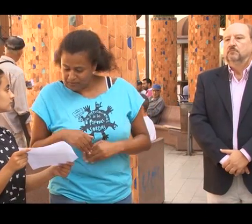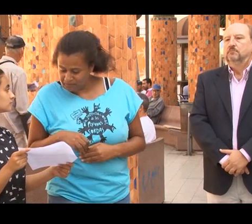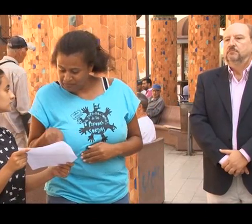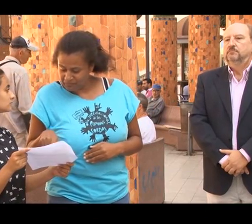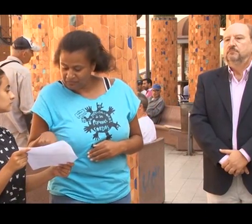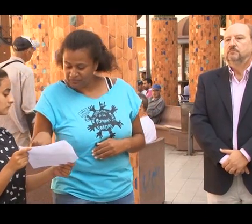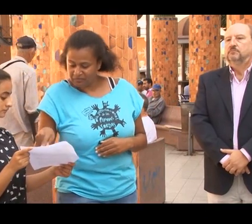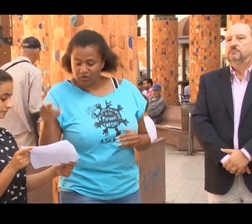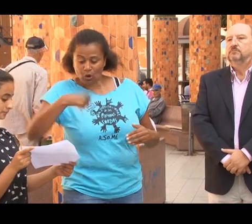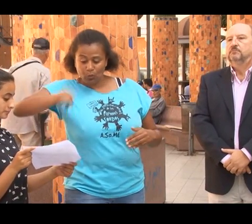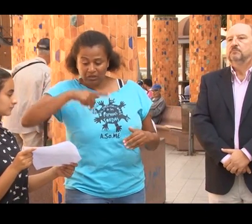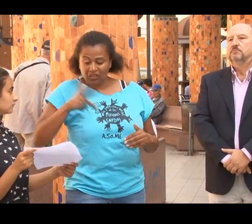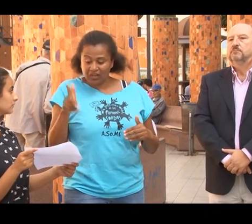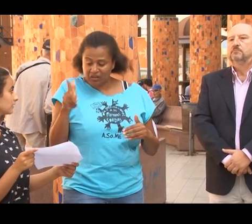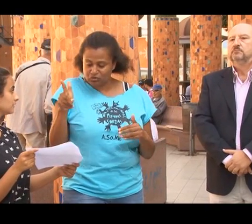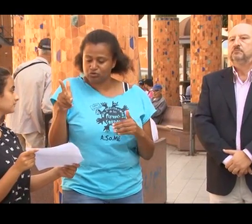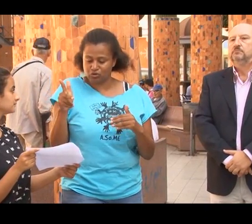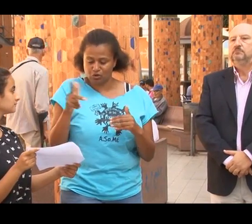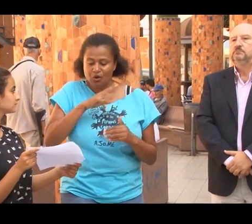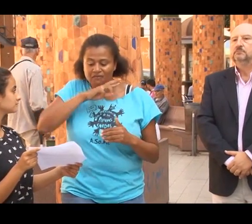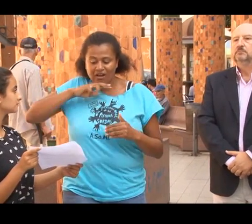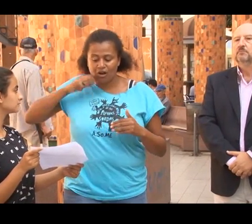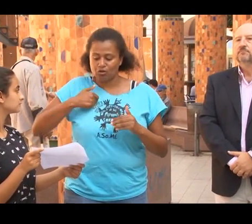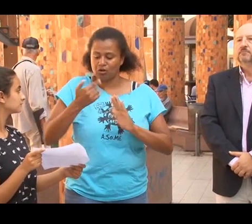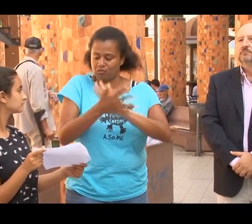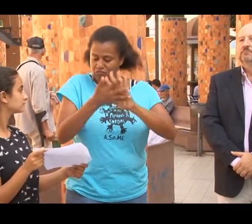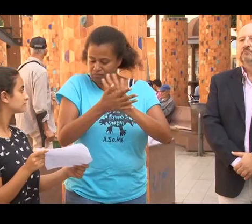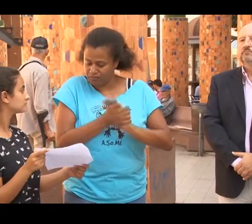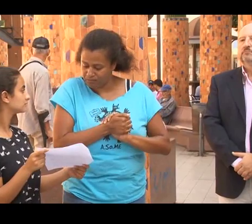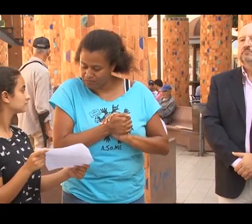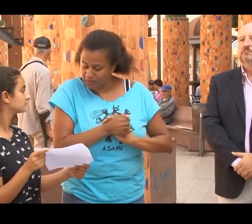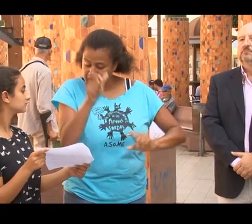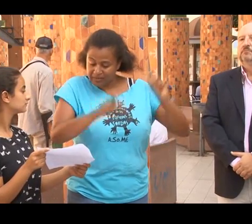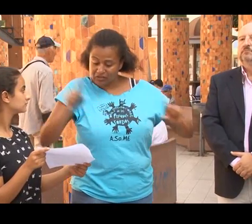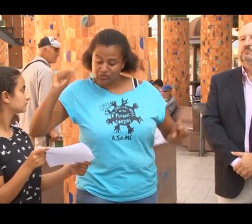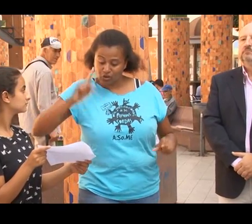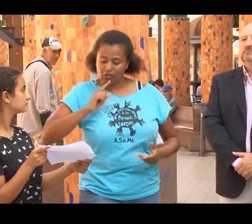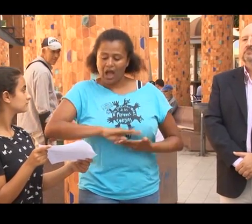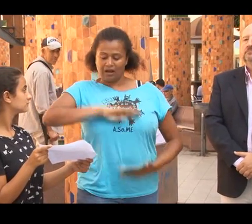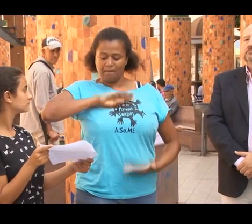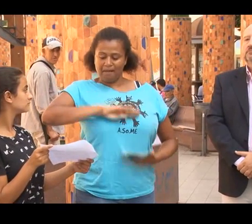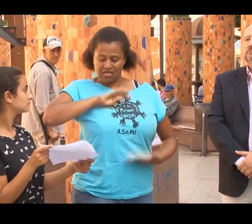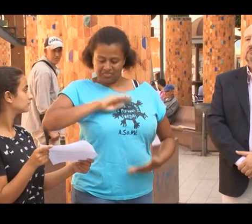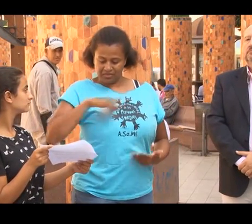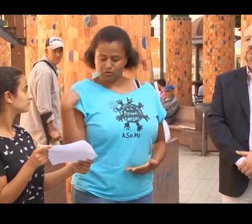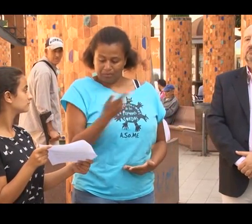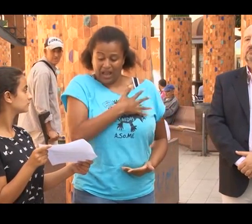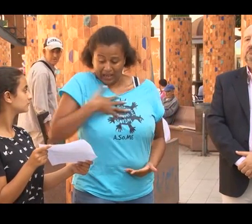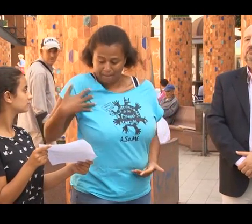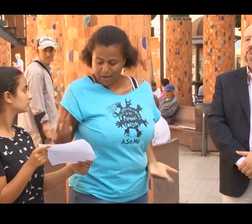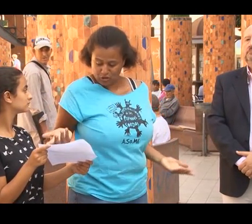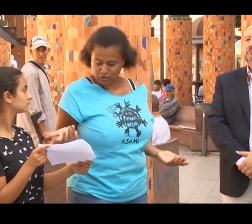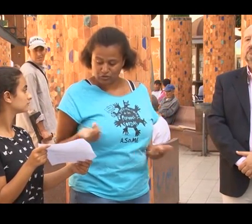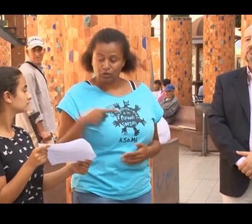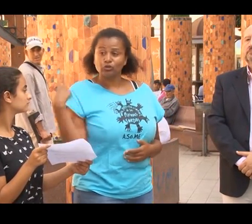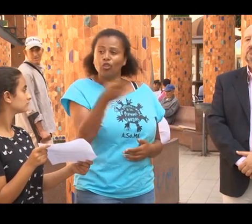incapacita no nos exime de nuestros de ni resta valor a nuestros derechos personas sordas capaces de ser lo que